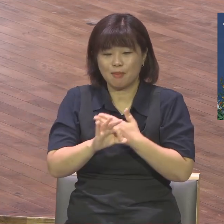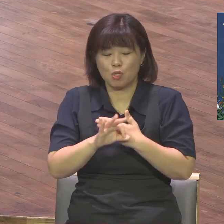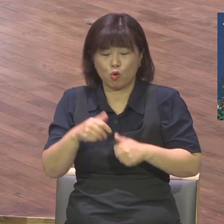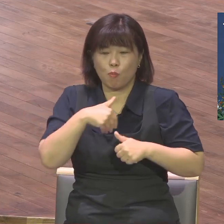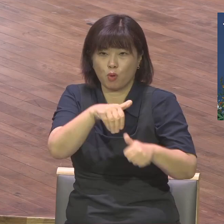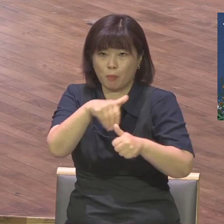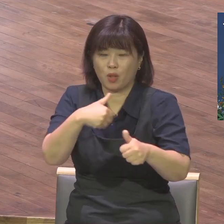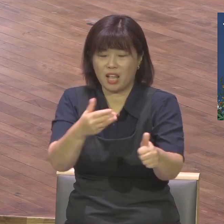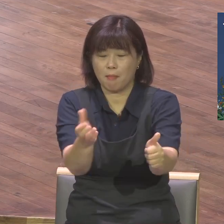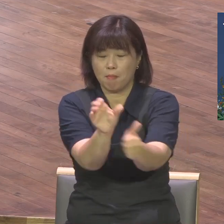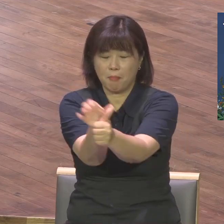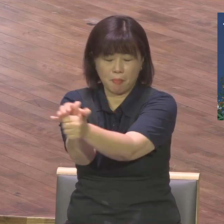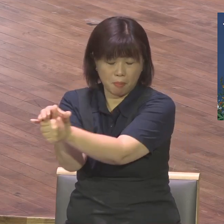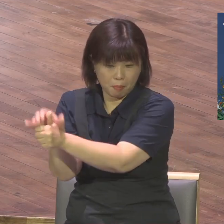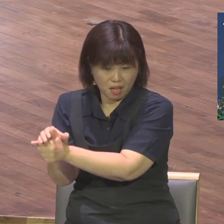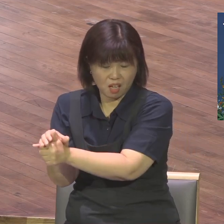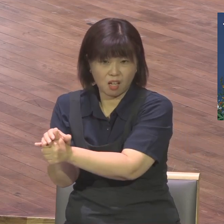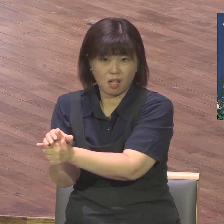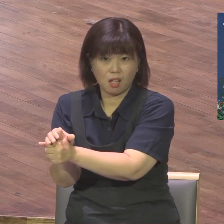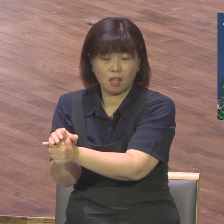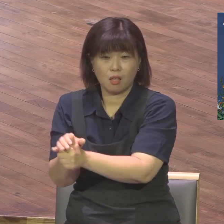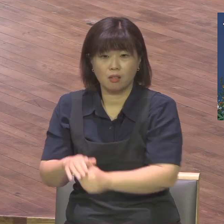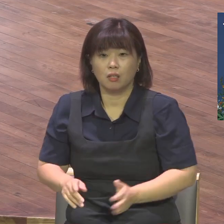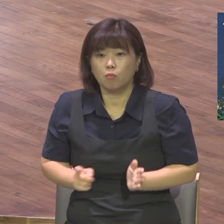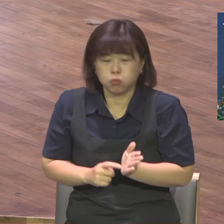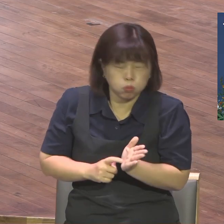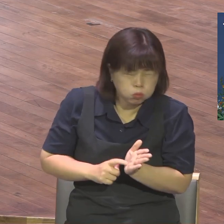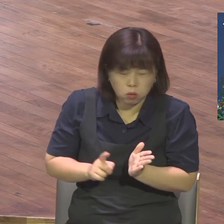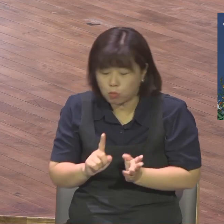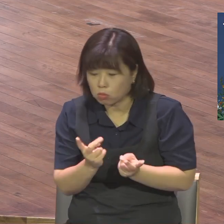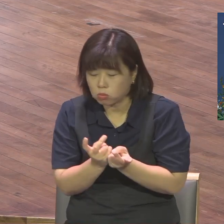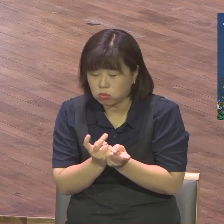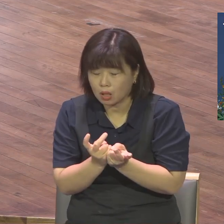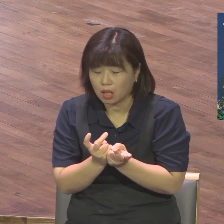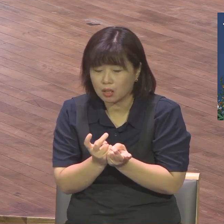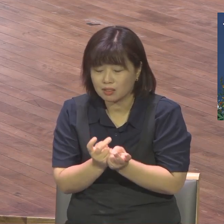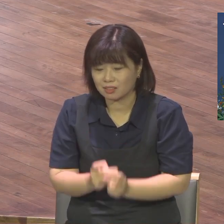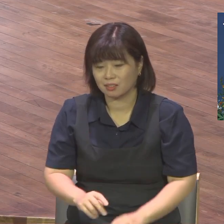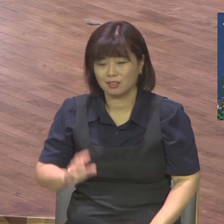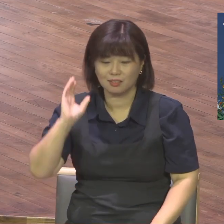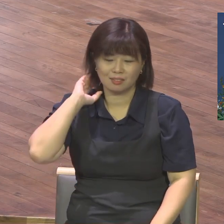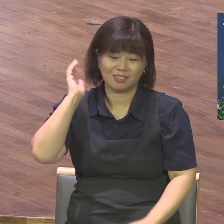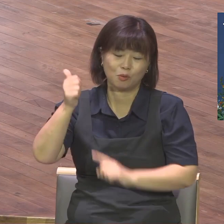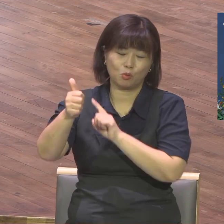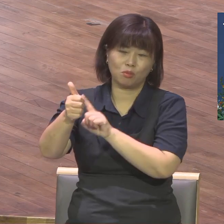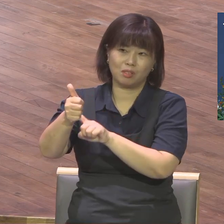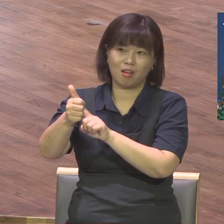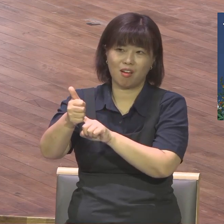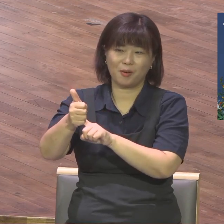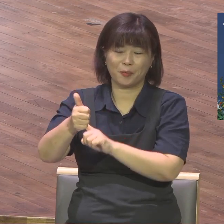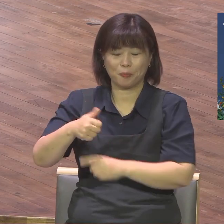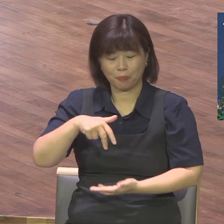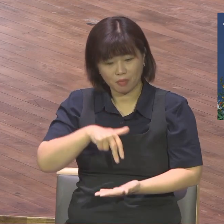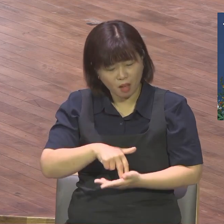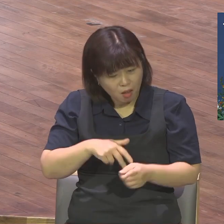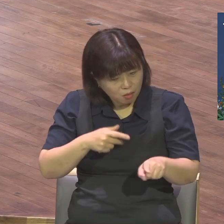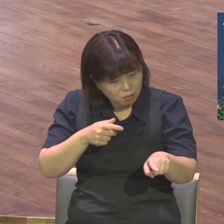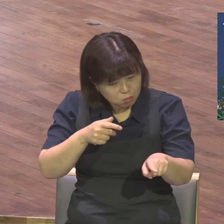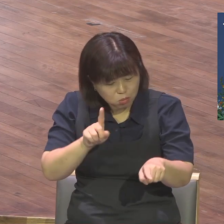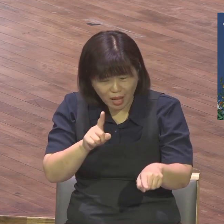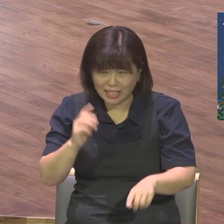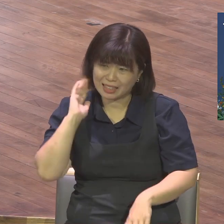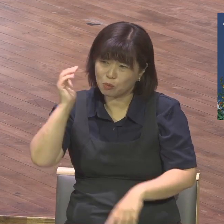가지는, 무슨 계산하는지, 도대체 그 대통령과 그 참모들 말이요,